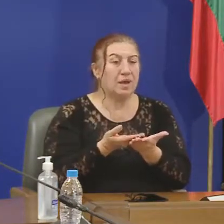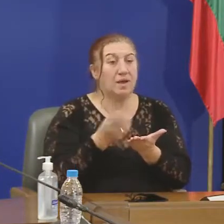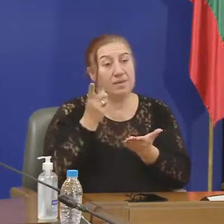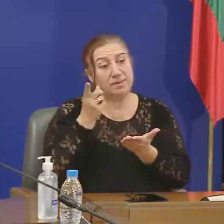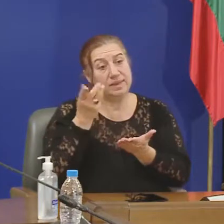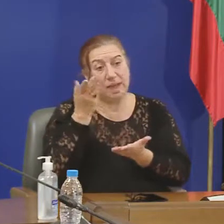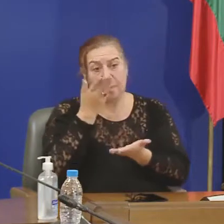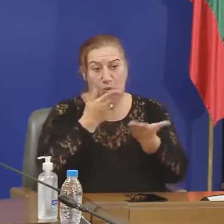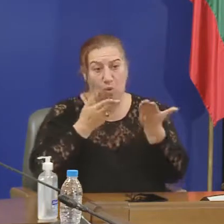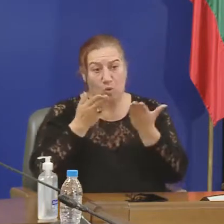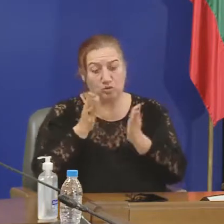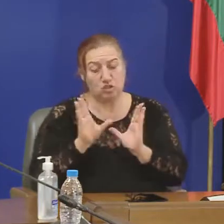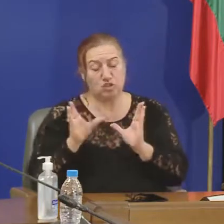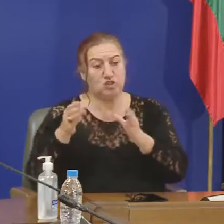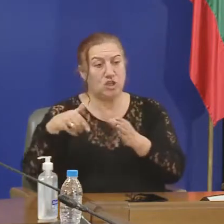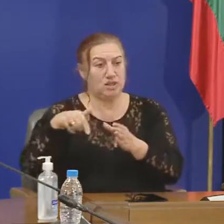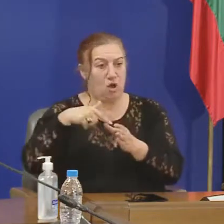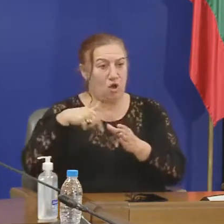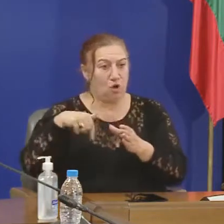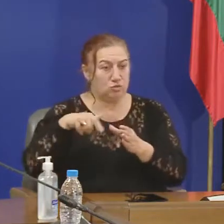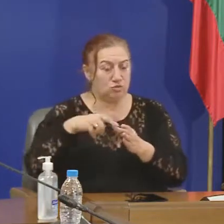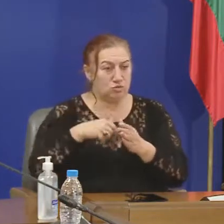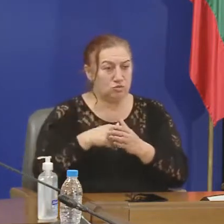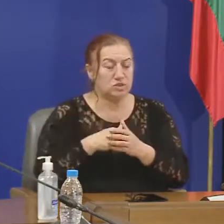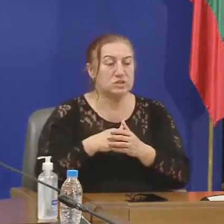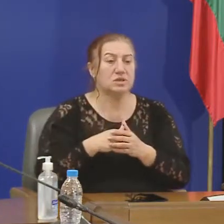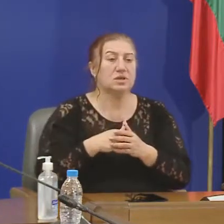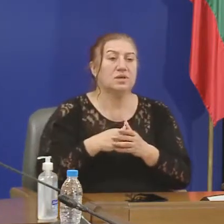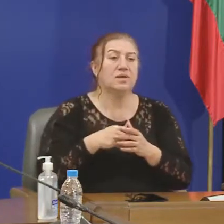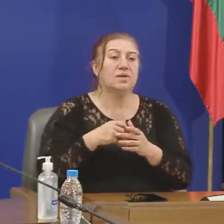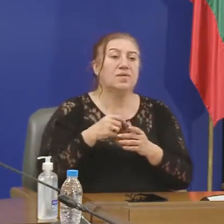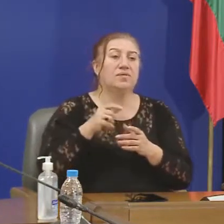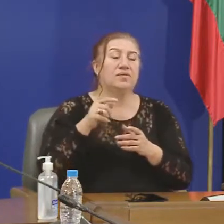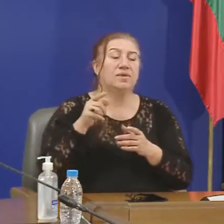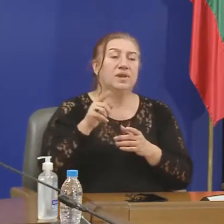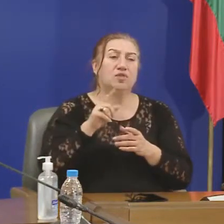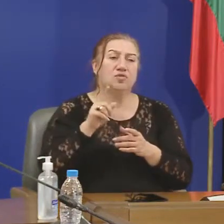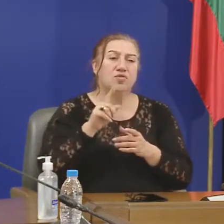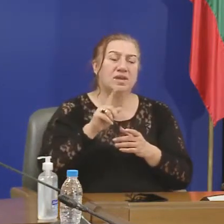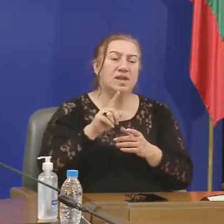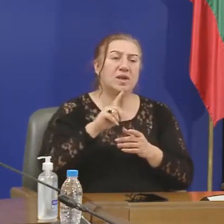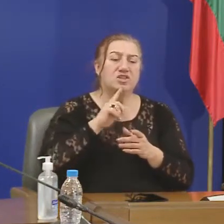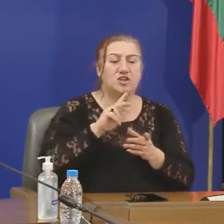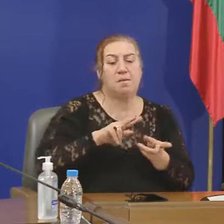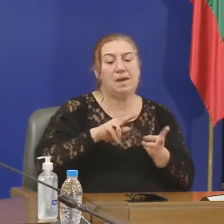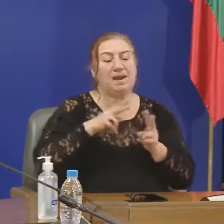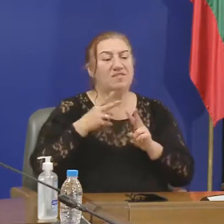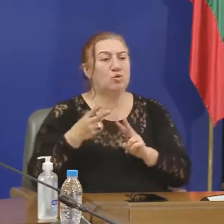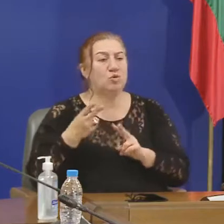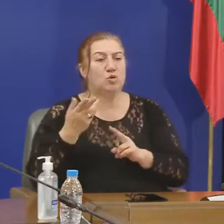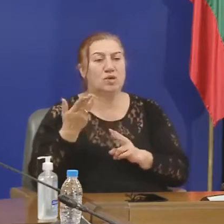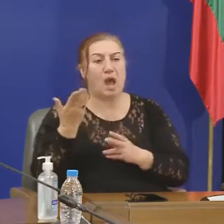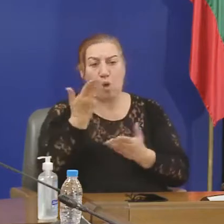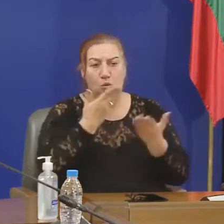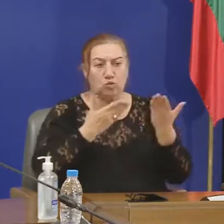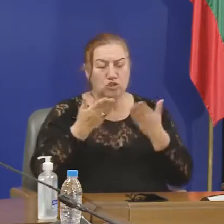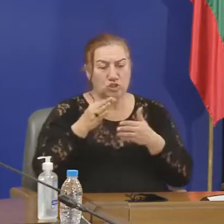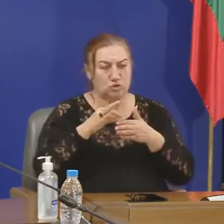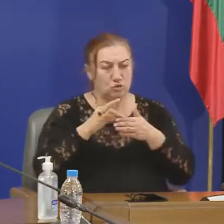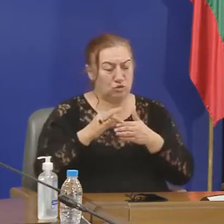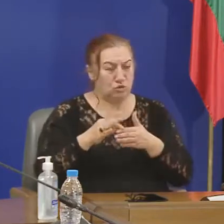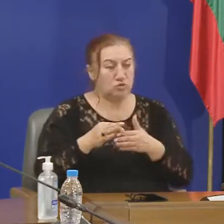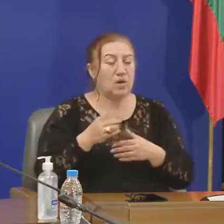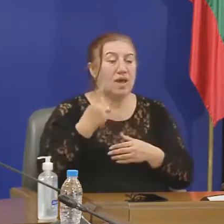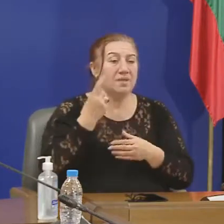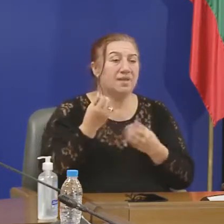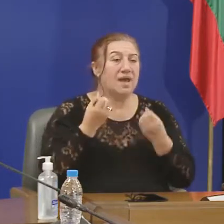училищната общност. Това беше едно допълнение от понеделник. Това не беше прехвърляне на отговорността към училищните ръководства, а една възможност заради това,